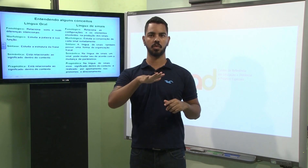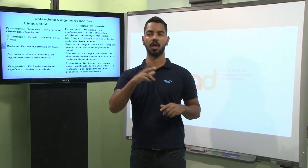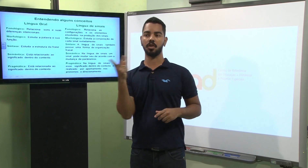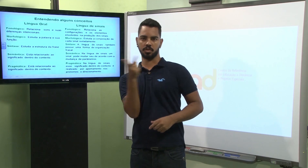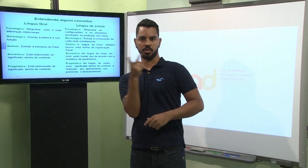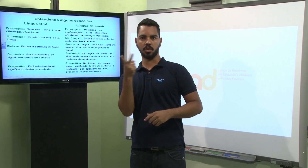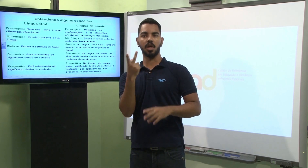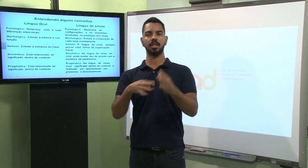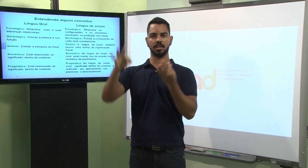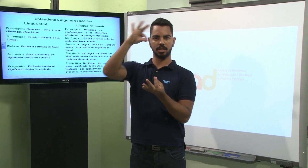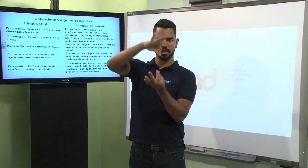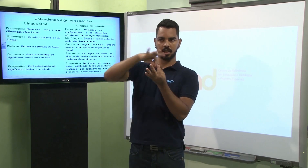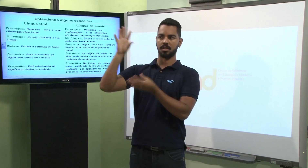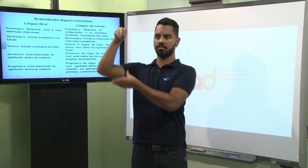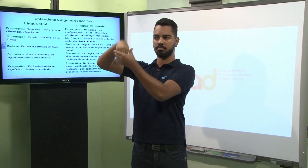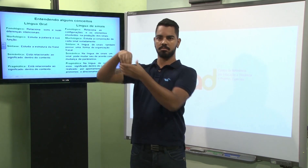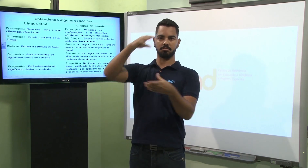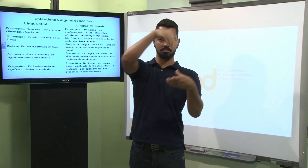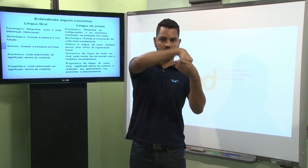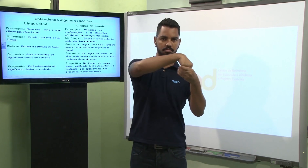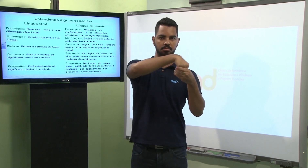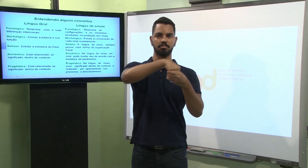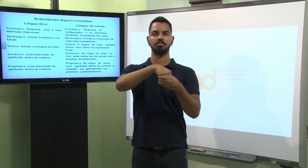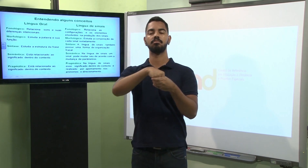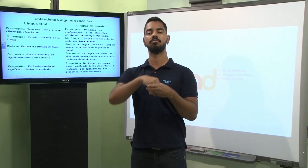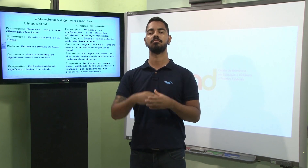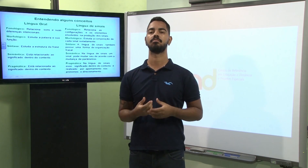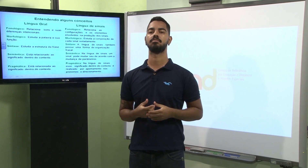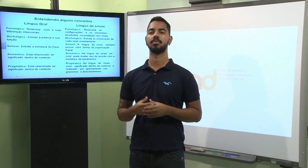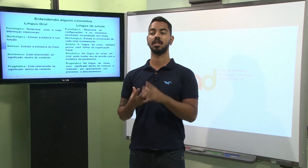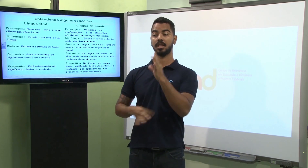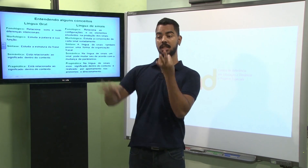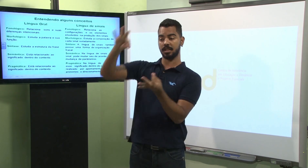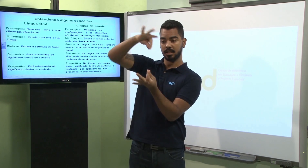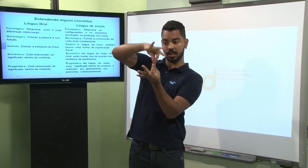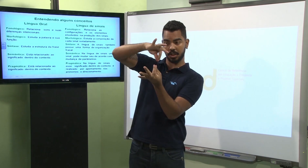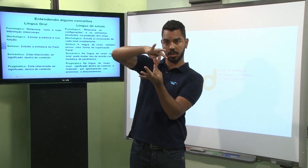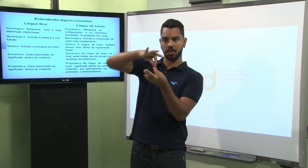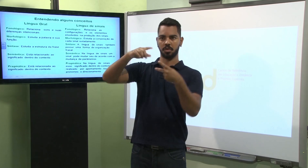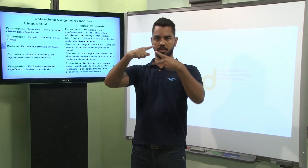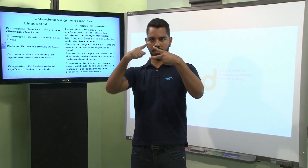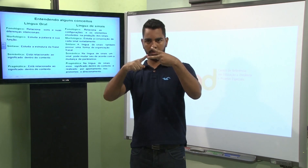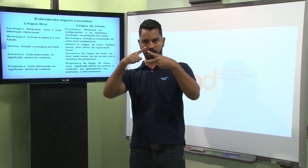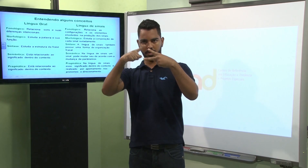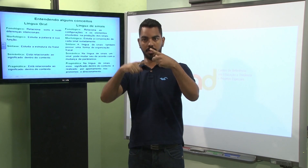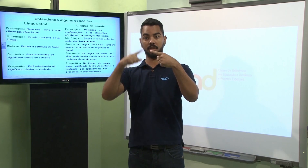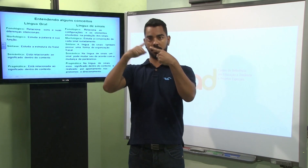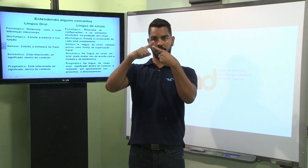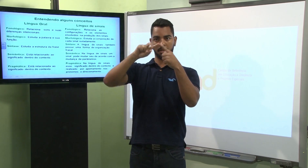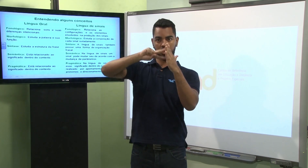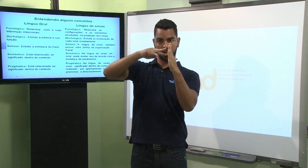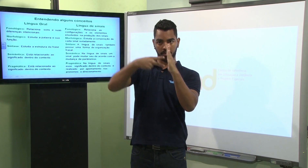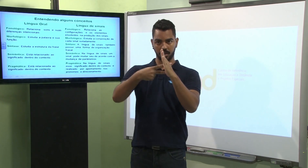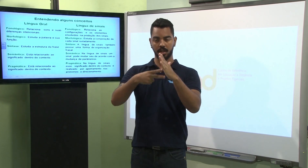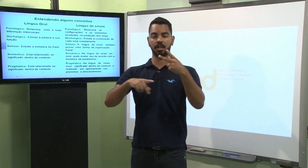pela união de dois conceitos desenvolvidos também por Saussure, o significado e o